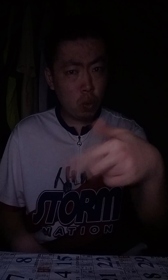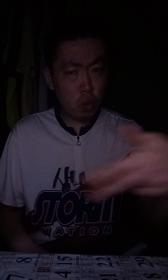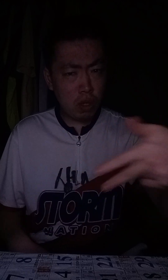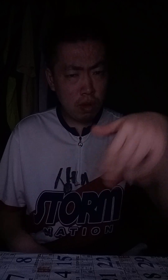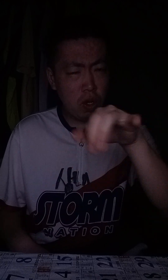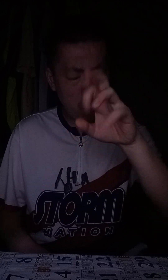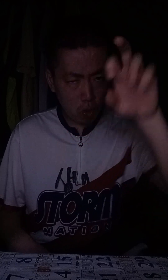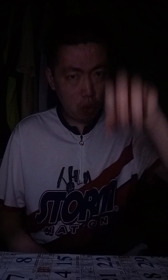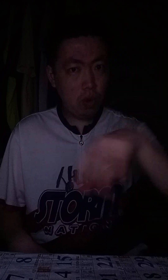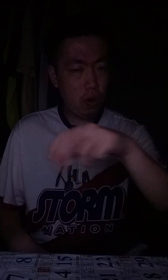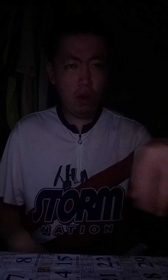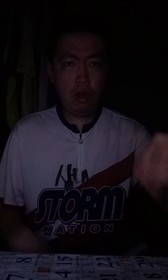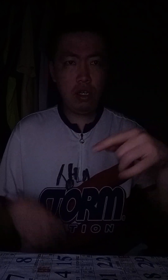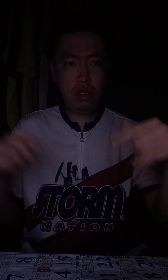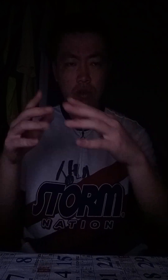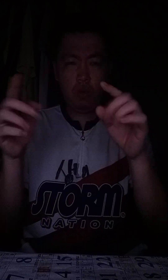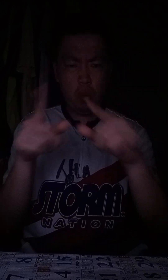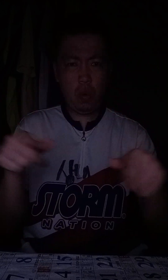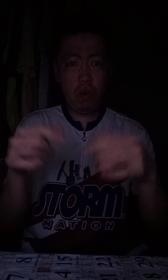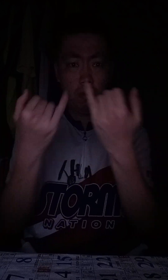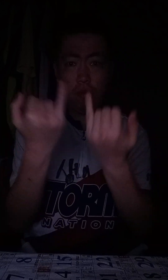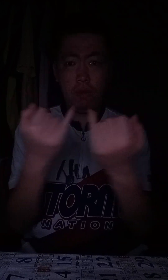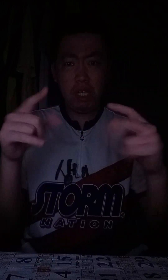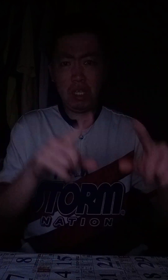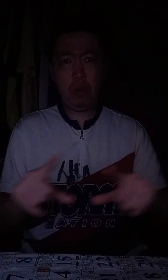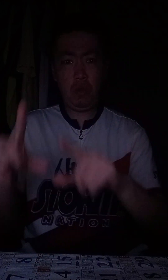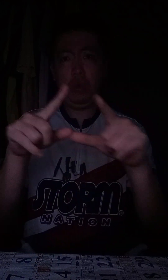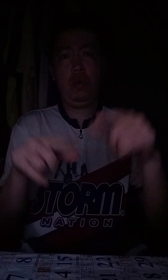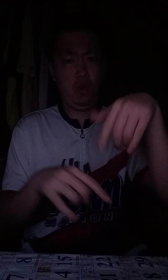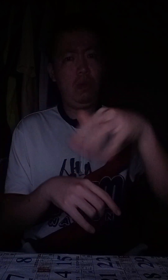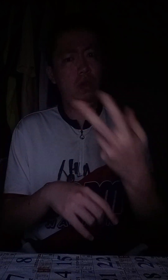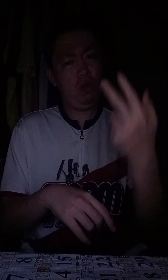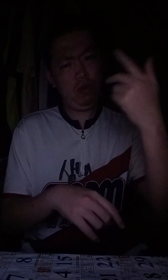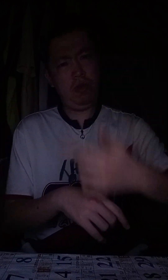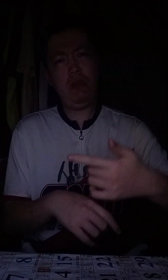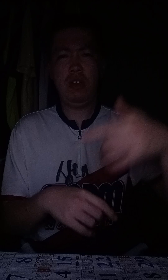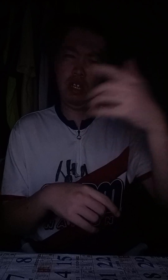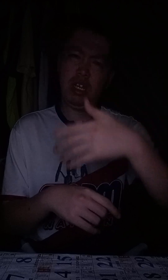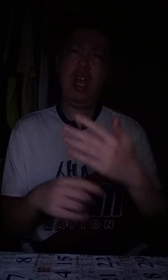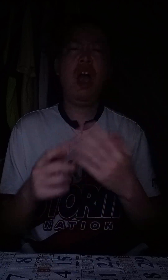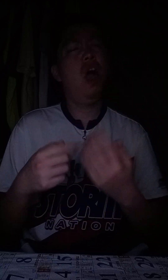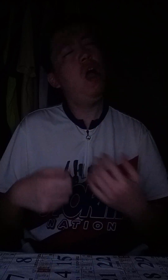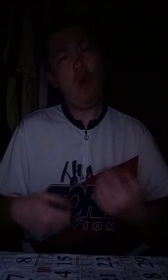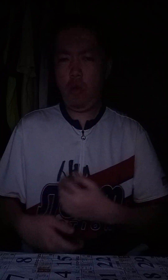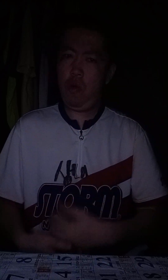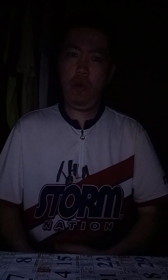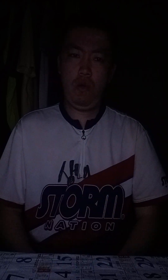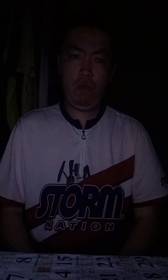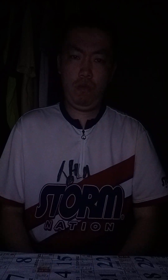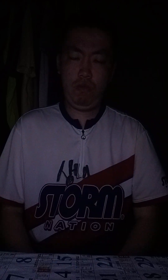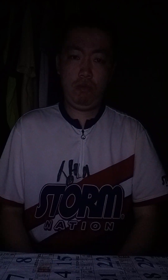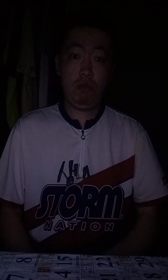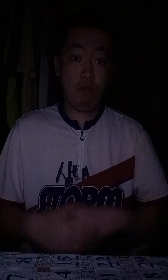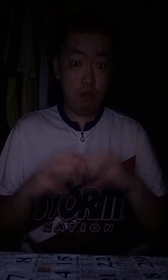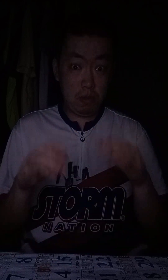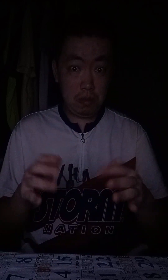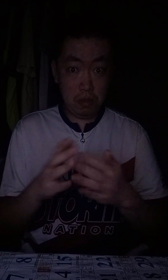버스 업계와 가스 공급업체 등과 진행해오던 협의에도 중단된 상태입니다. 시에서 입장에서는 그